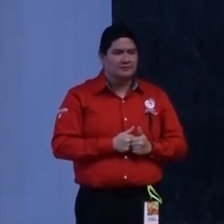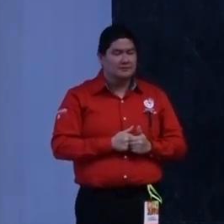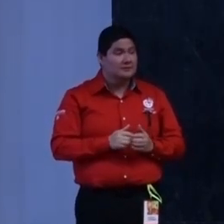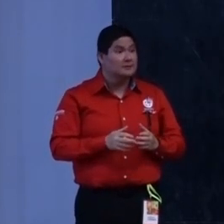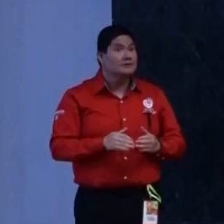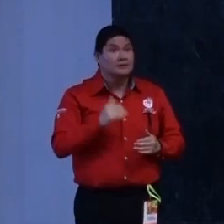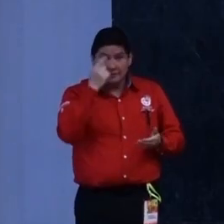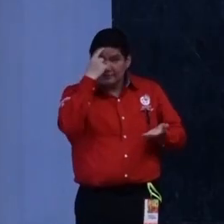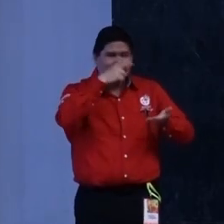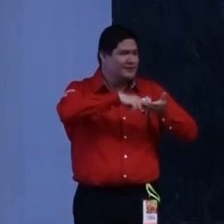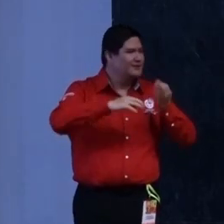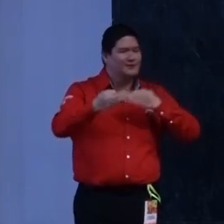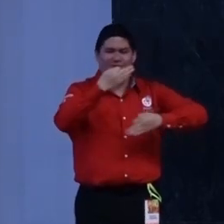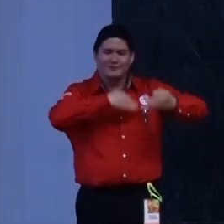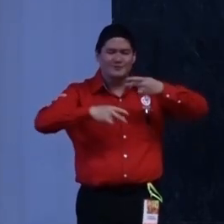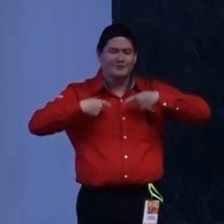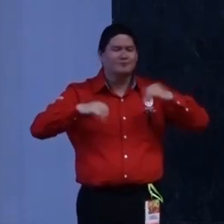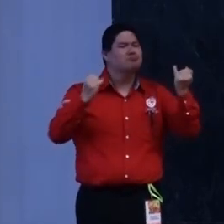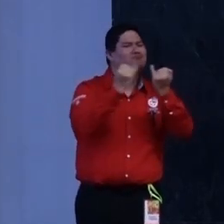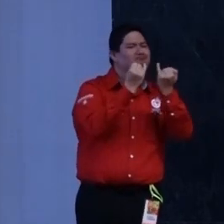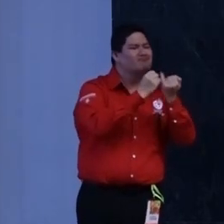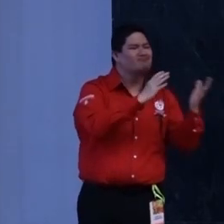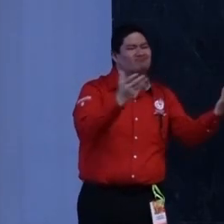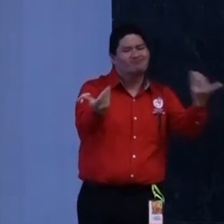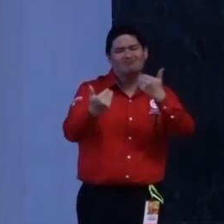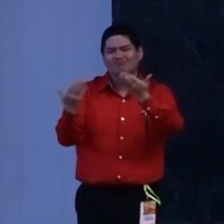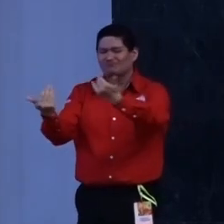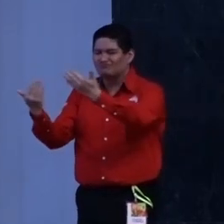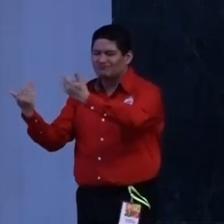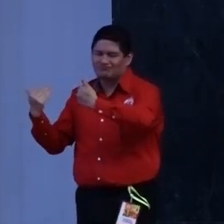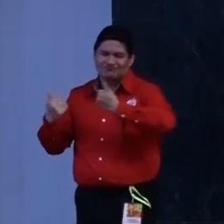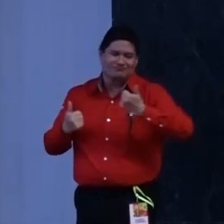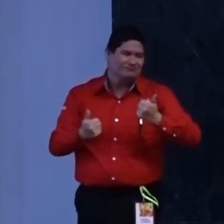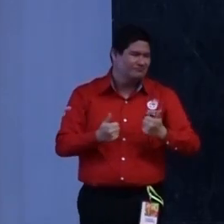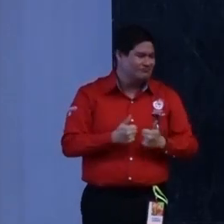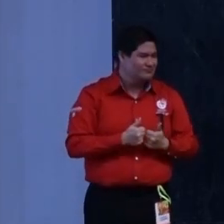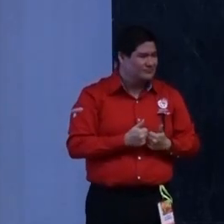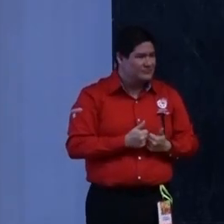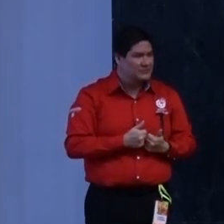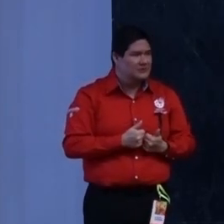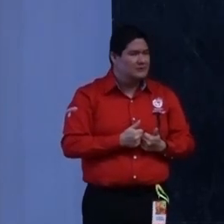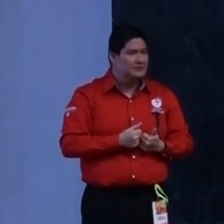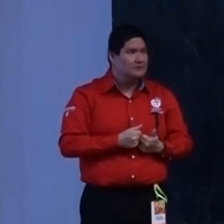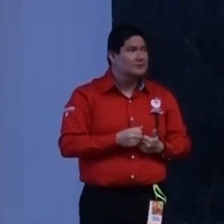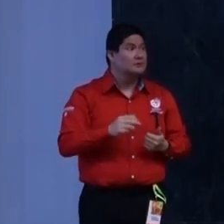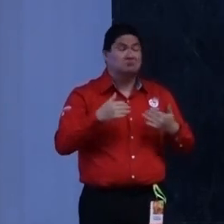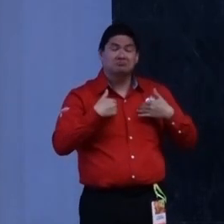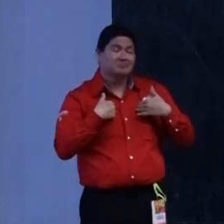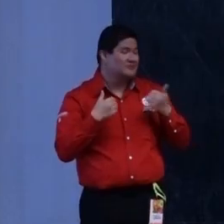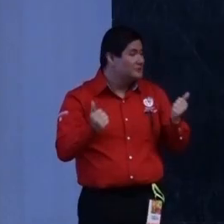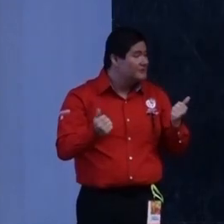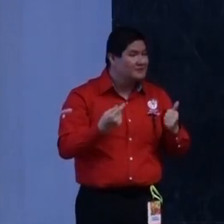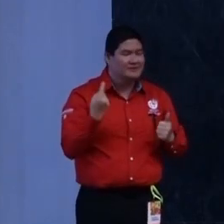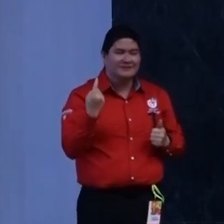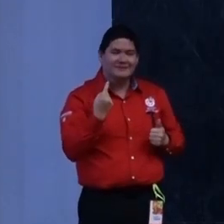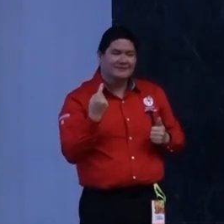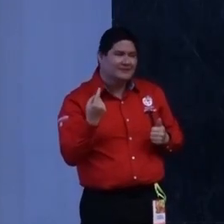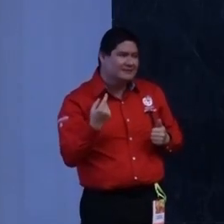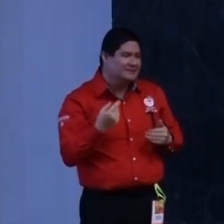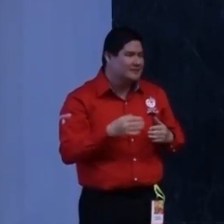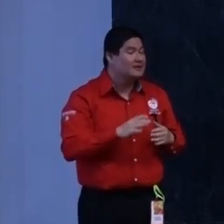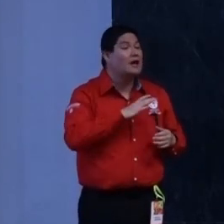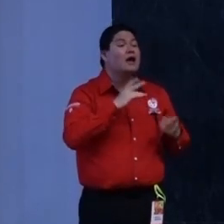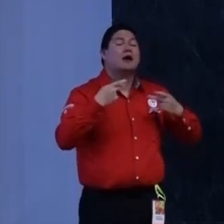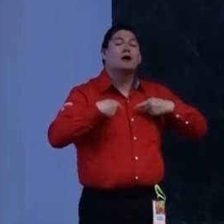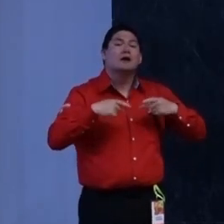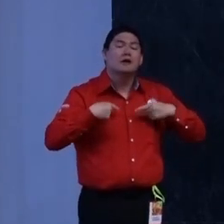clase y crees que todas las personas son iguales y entonces te echas el mismo chorro con ellas, sin entender que estás hablando a lo mejor a 32 personas